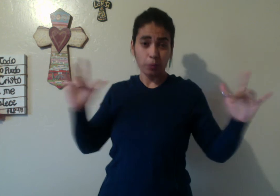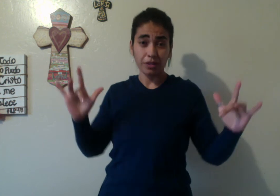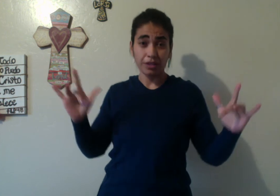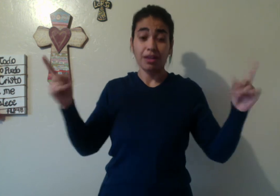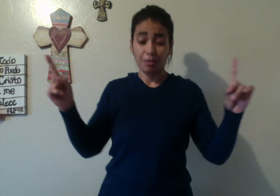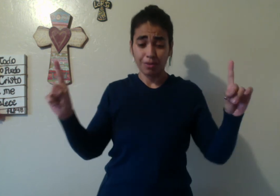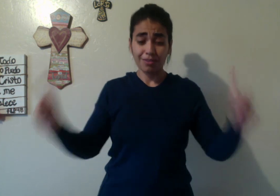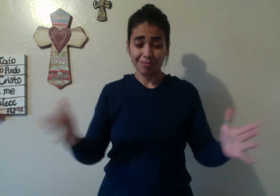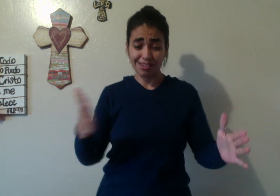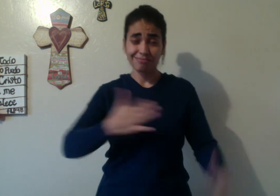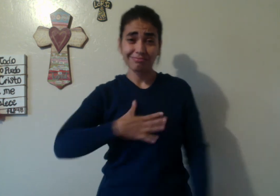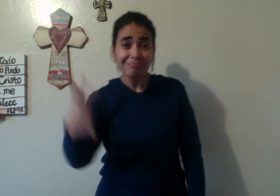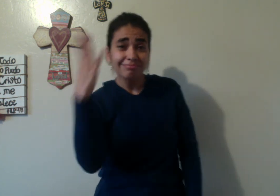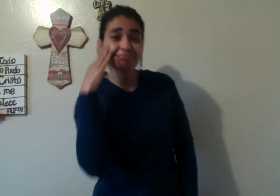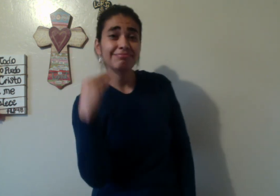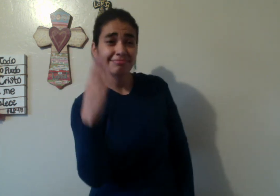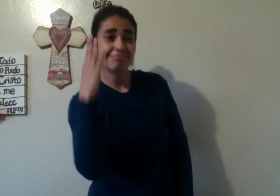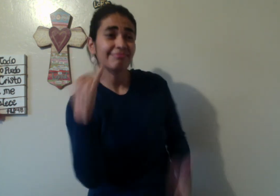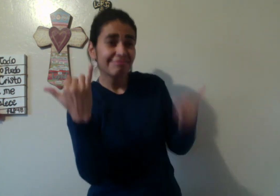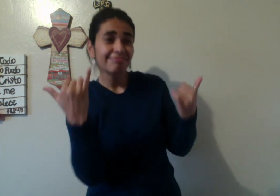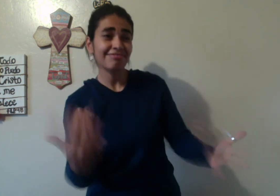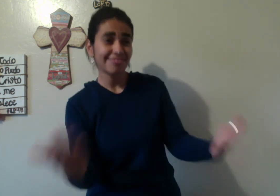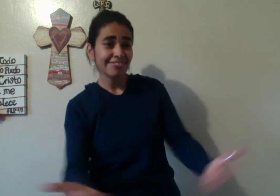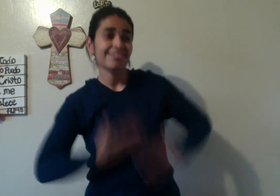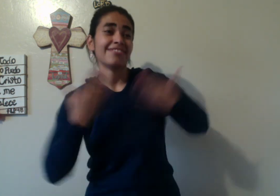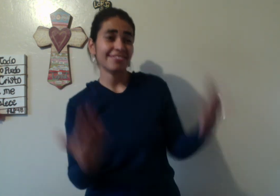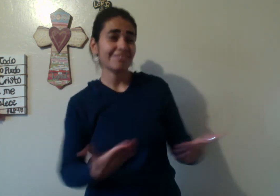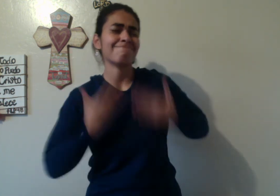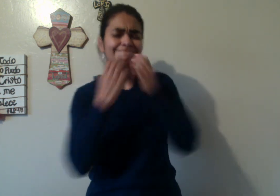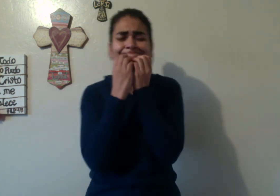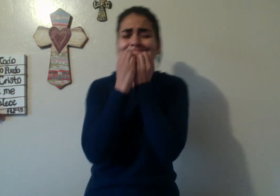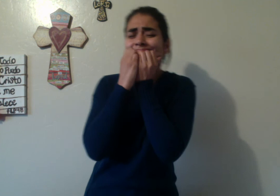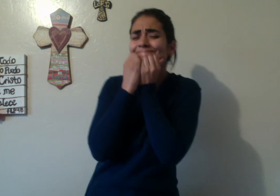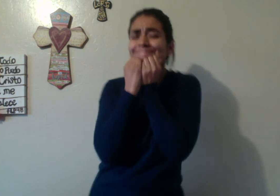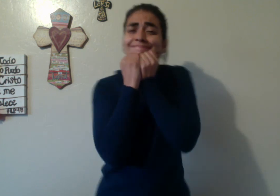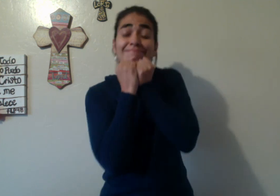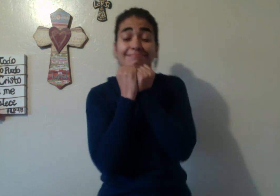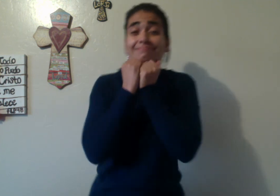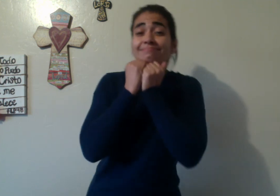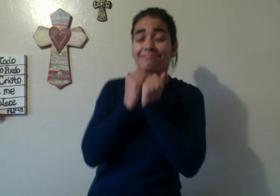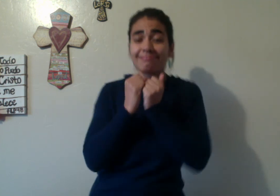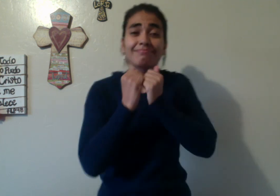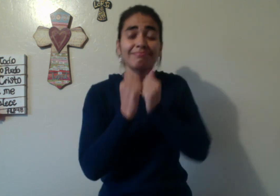Y nunca cambiaría, no, ahora estoy viviendo.